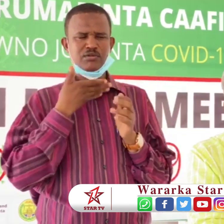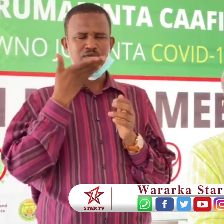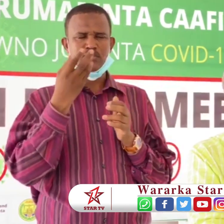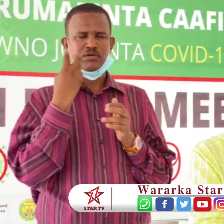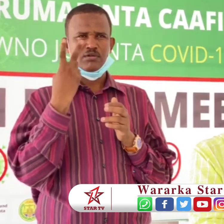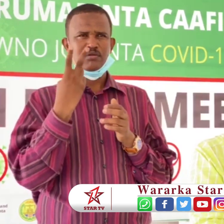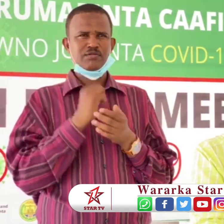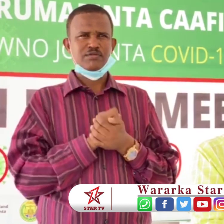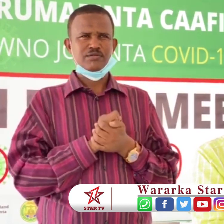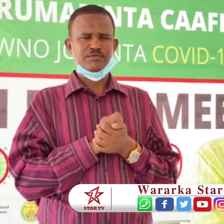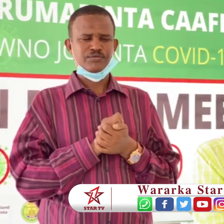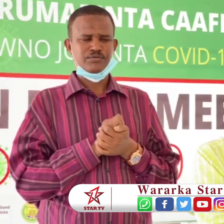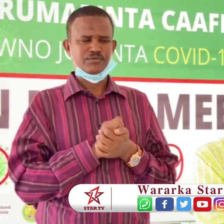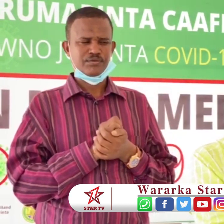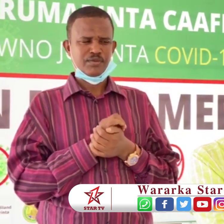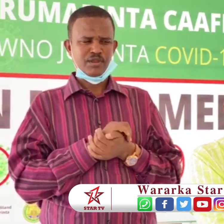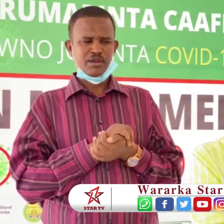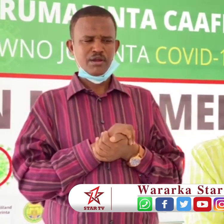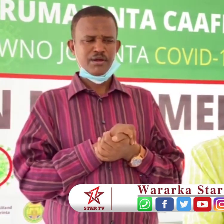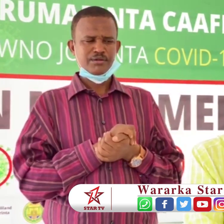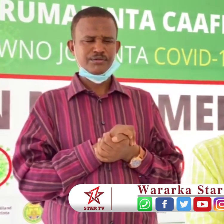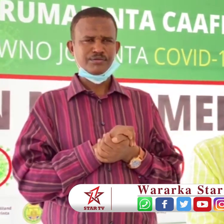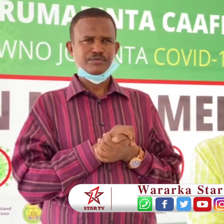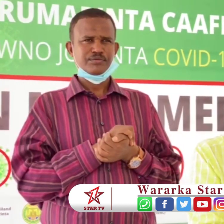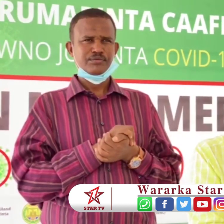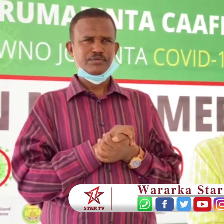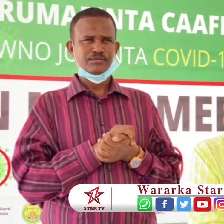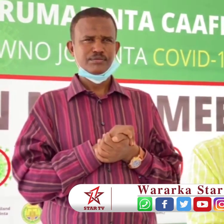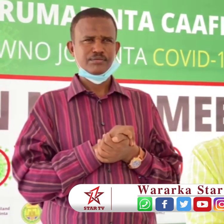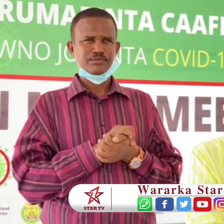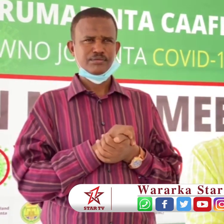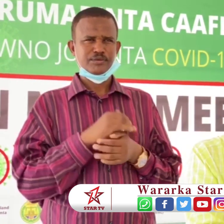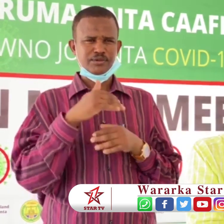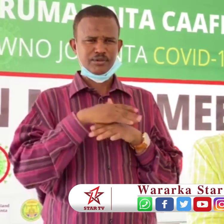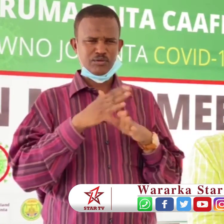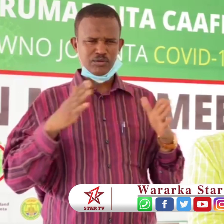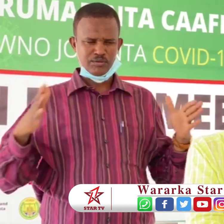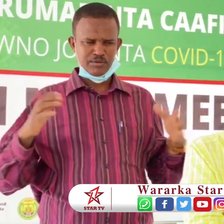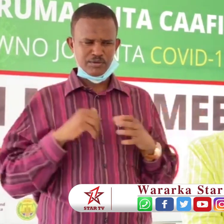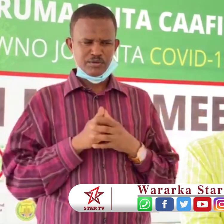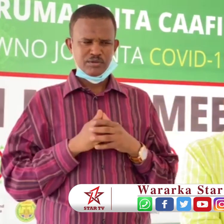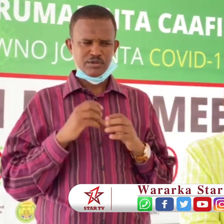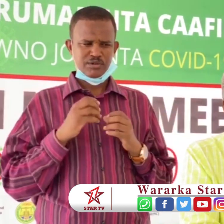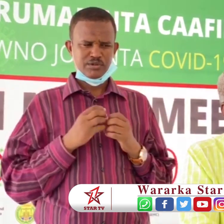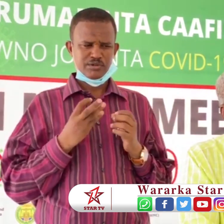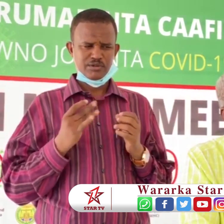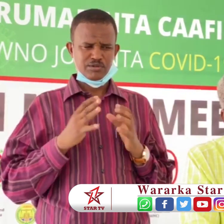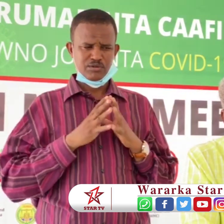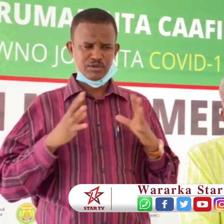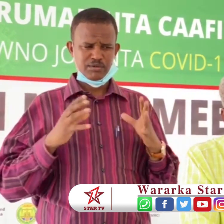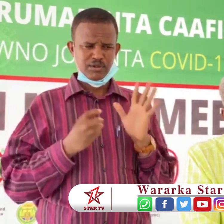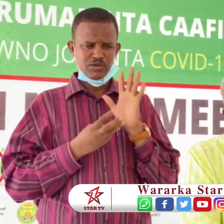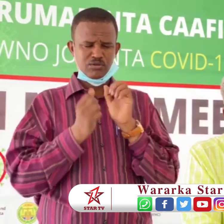waa 2 qof haddii aynu eegno sida ay uga kala baxsan yihiin meelaha iyadoo tirada guud ay 17